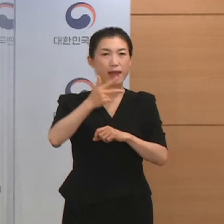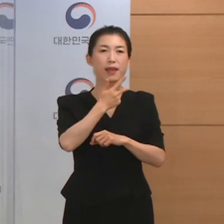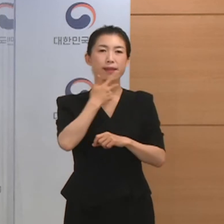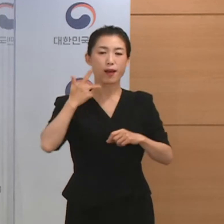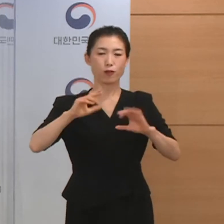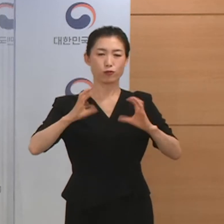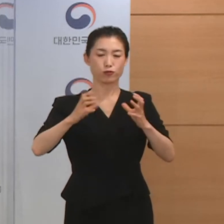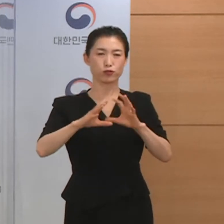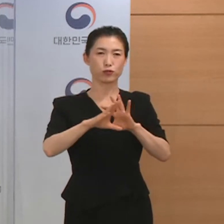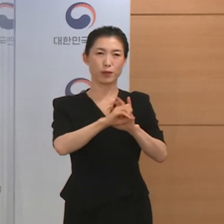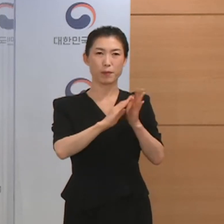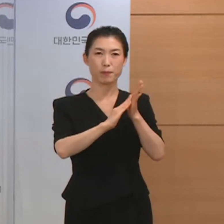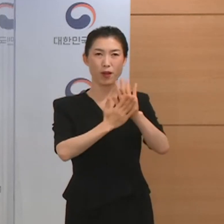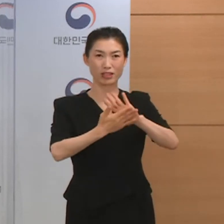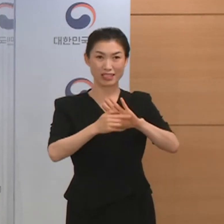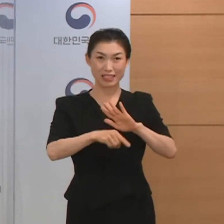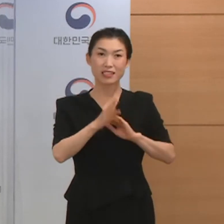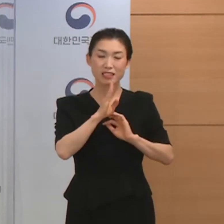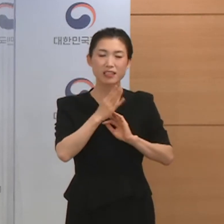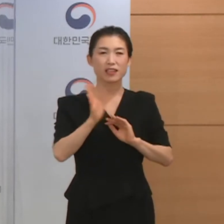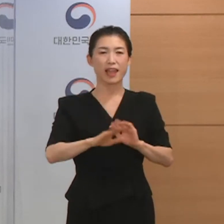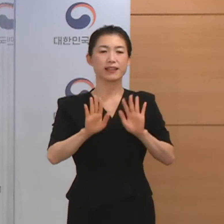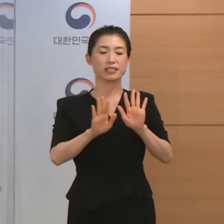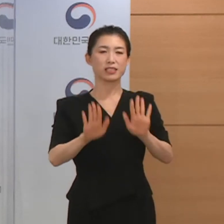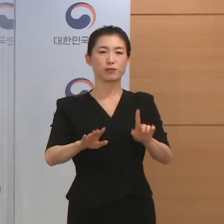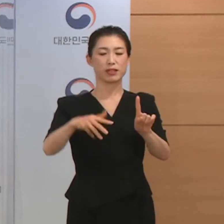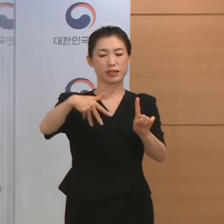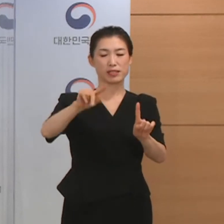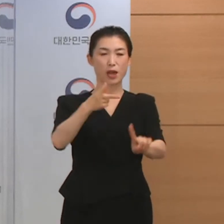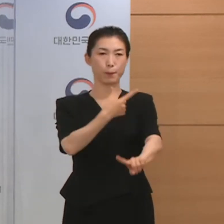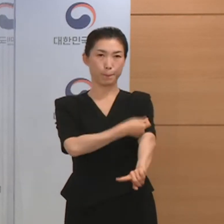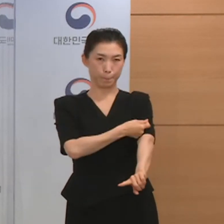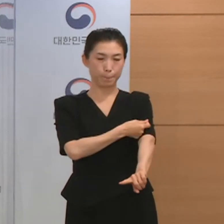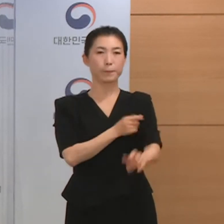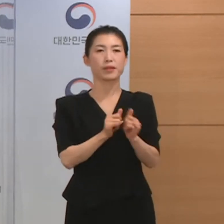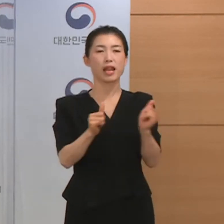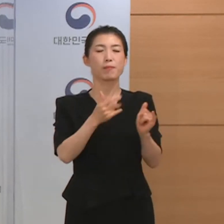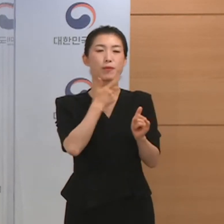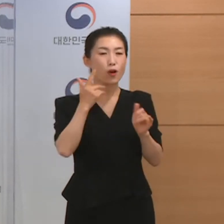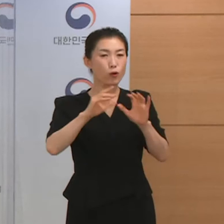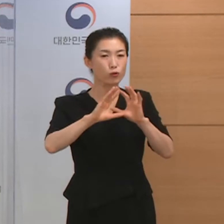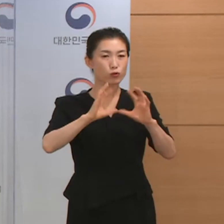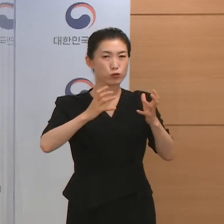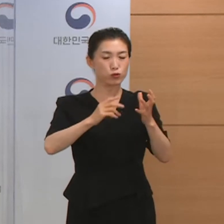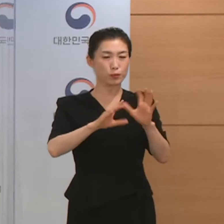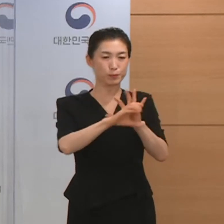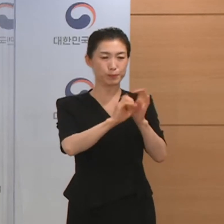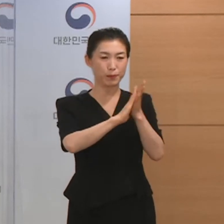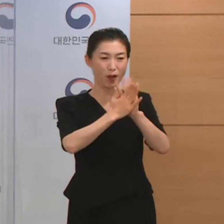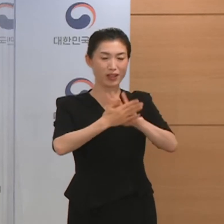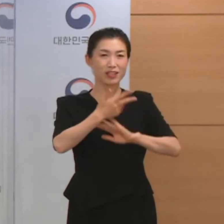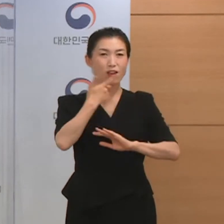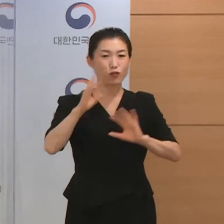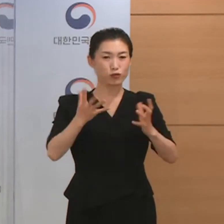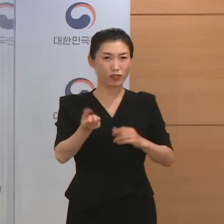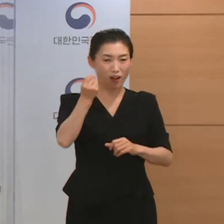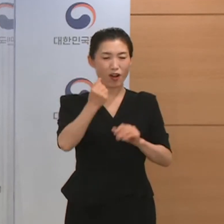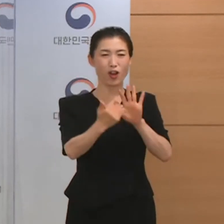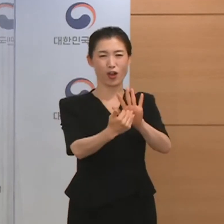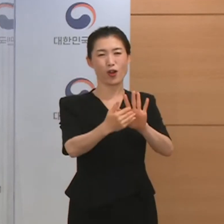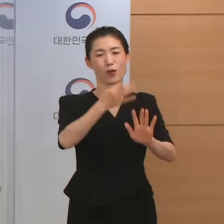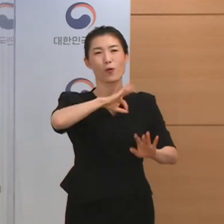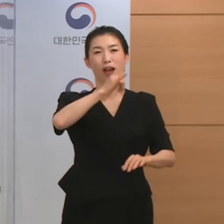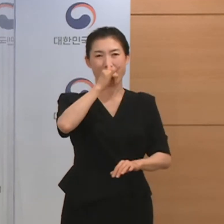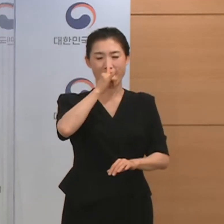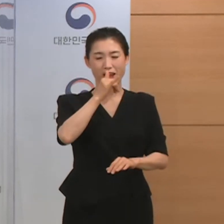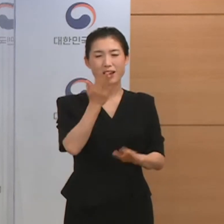현재 진행되고 있는 예방접종에 의한 차단 효과가 매우 높은 것으로 나타나 있습니다. 다만 남아공이나